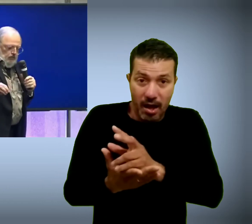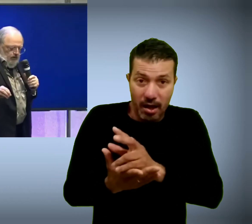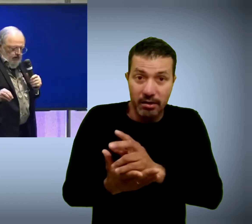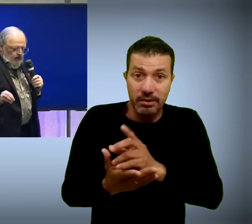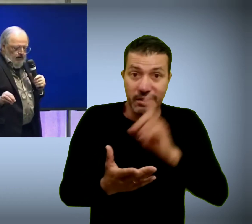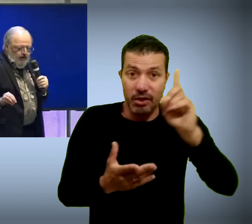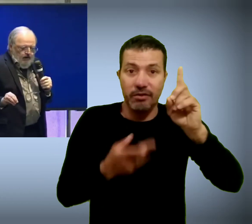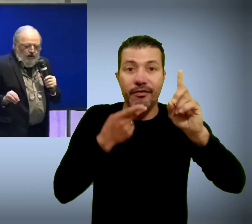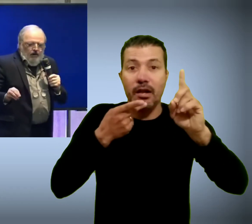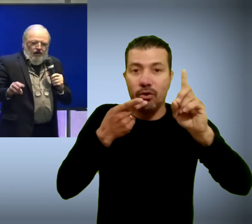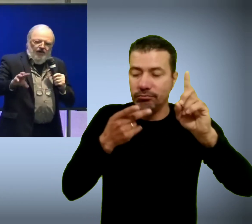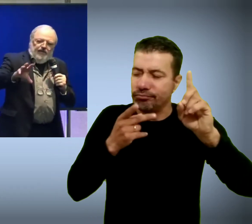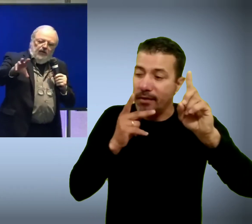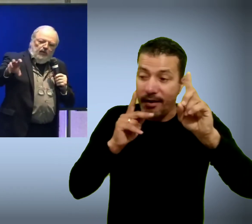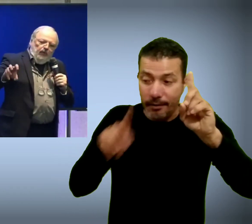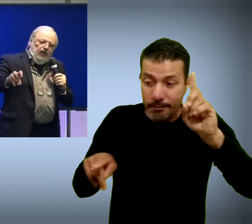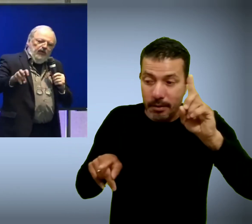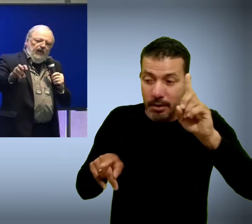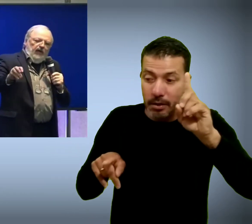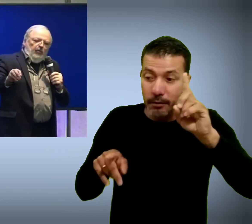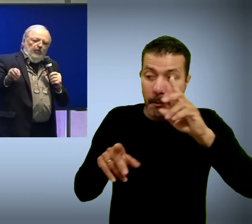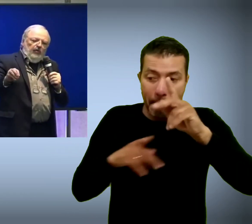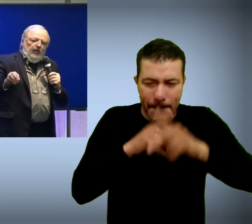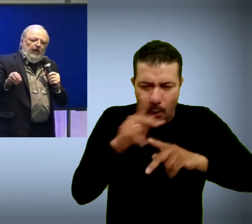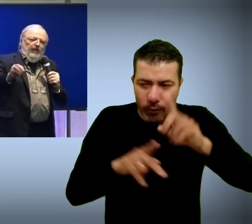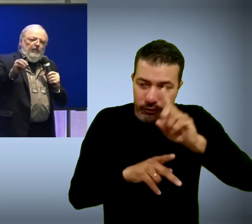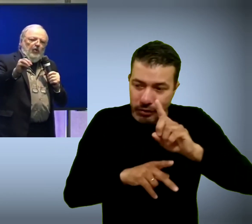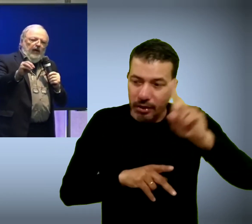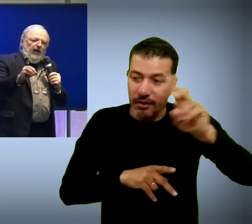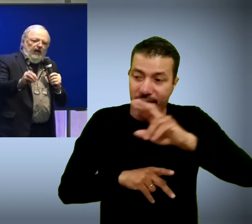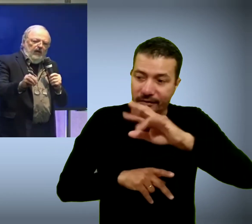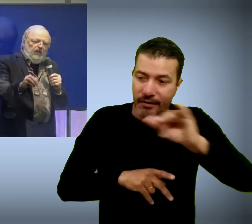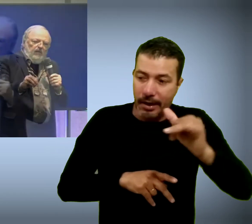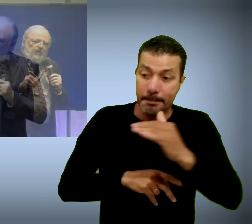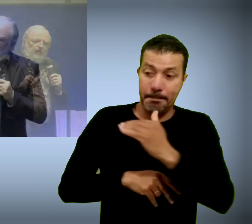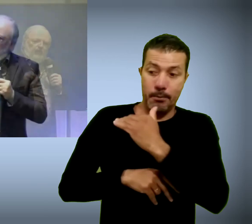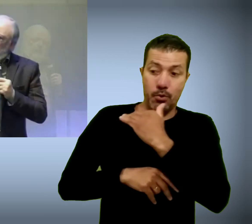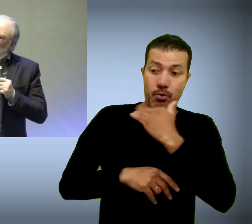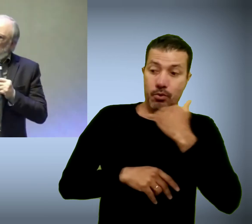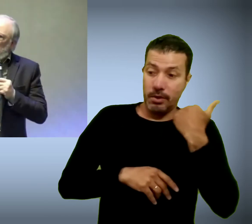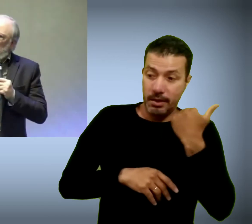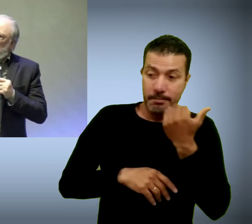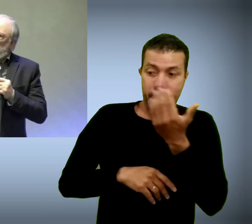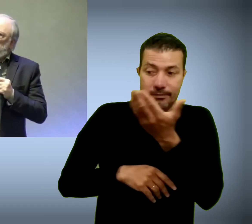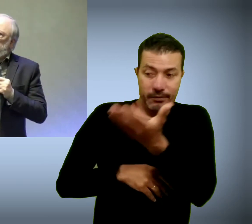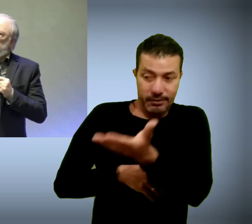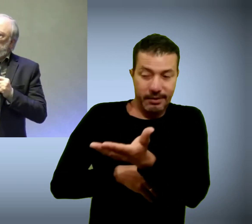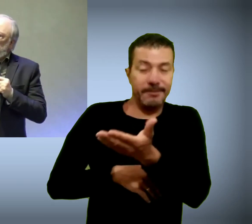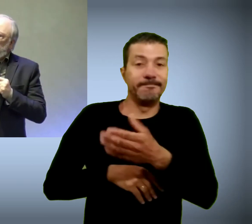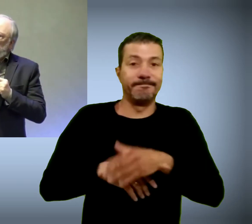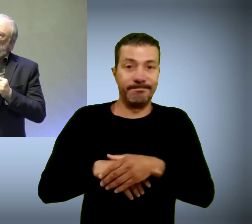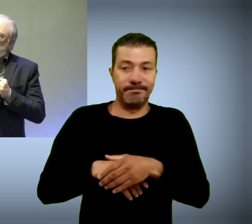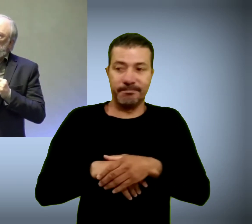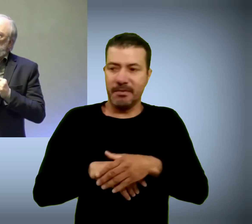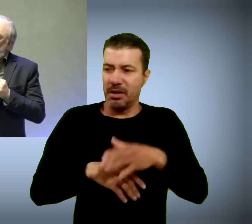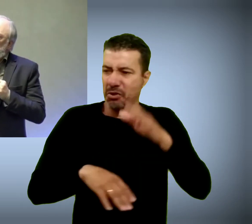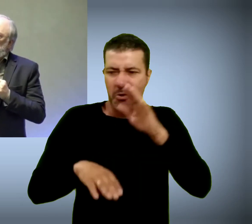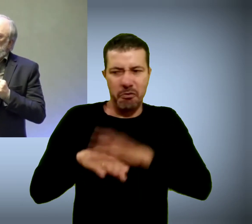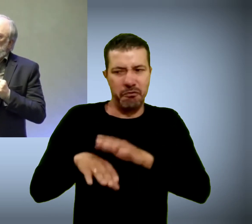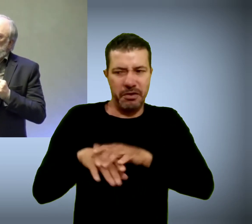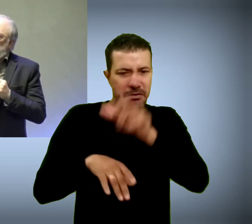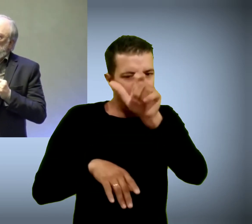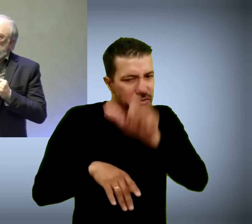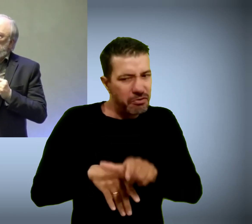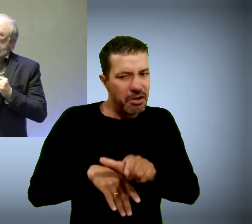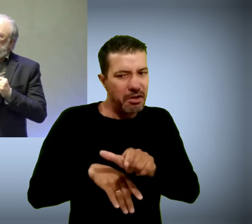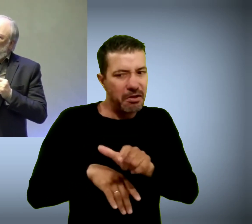disse Deus, que vai sair do povo de Deus e vai morrer por você, porque eu não fiz você para